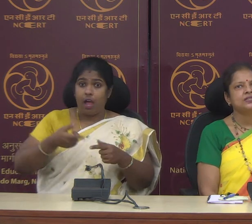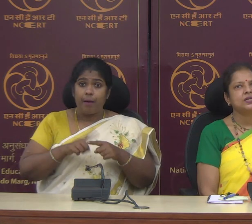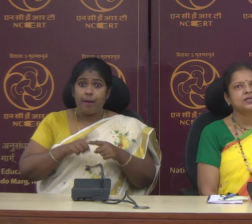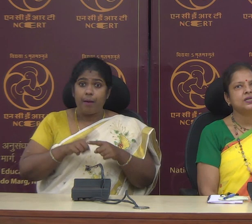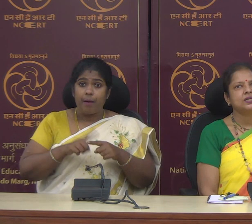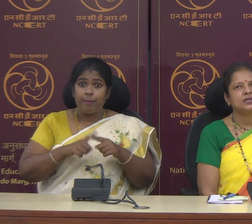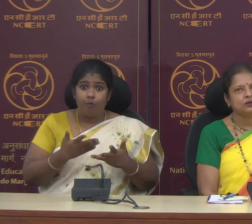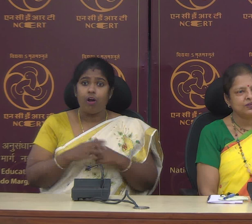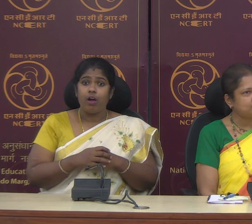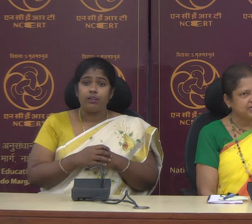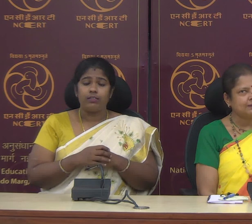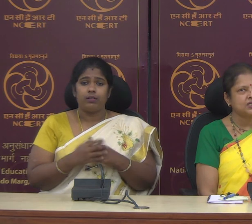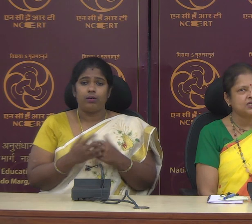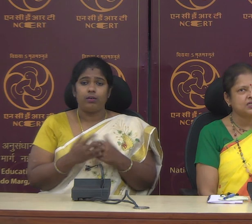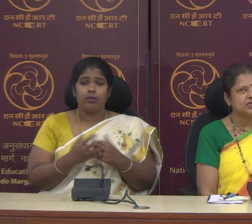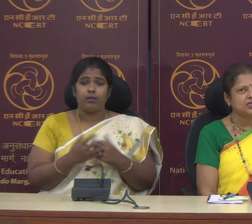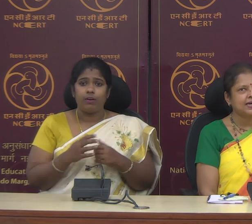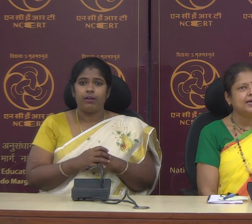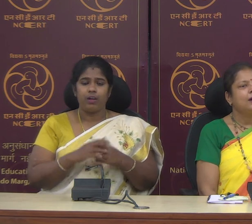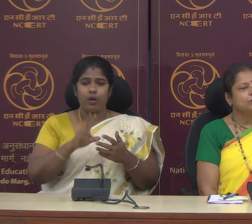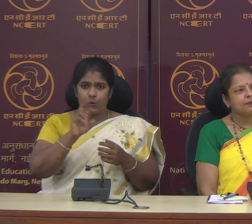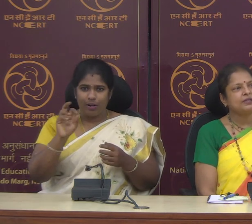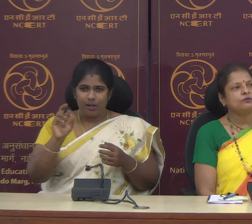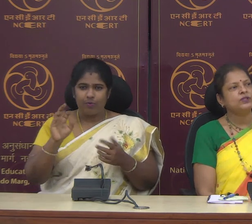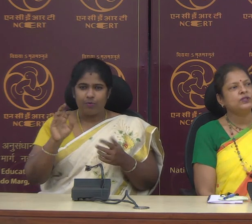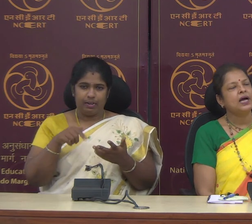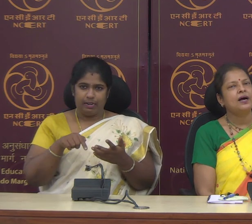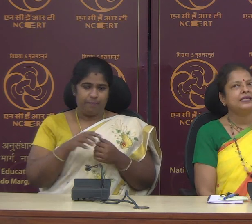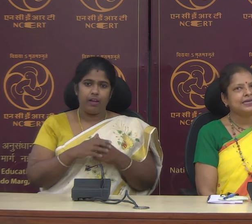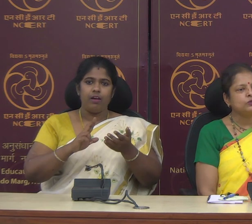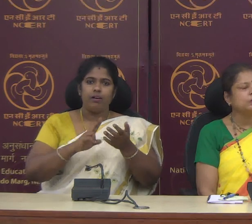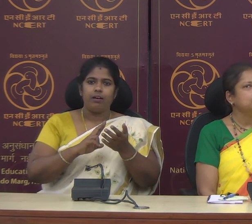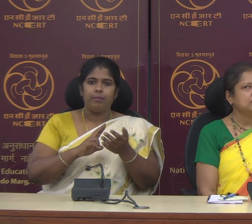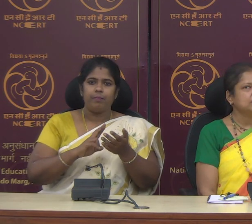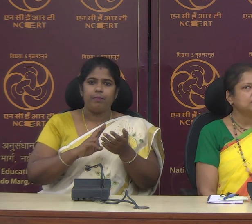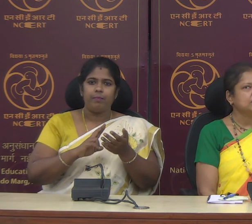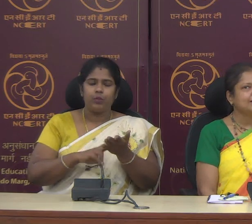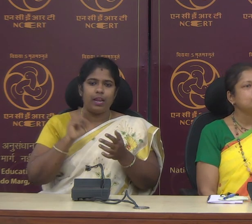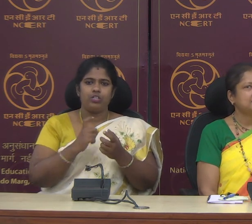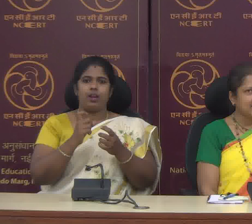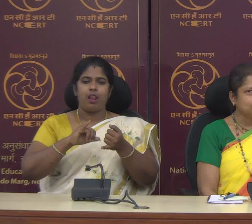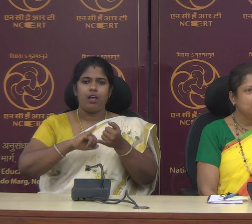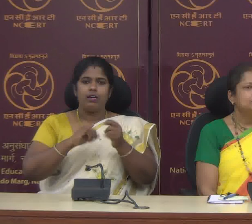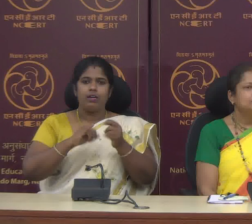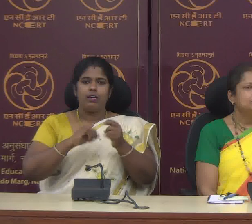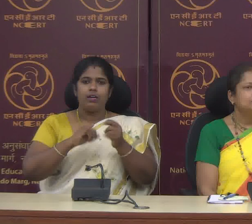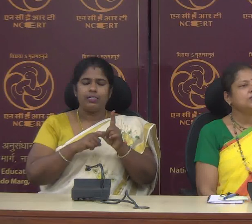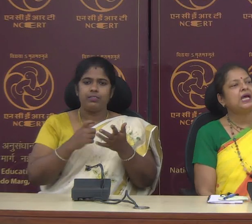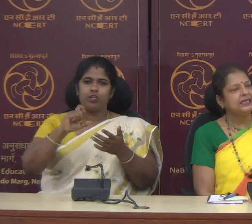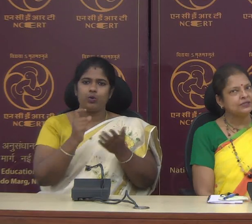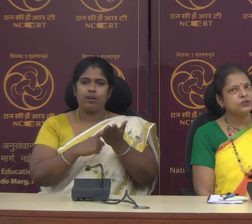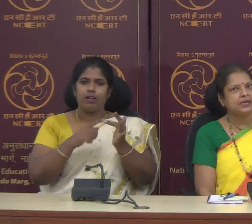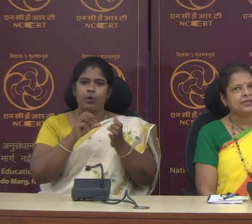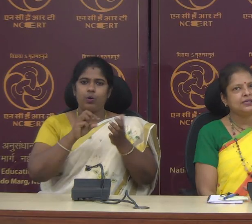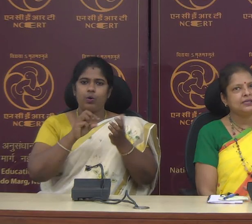बाद अभी नेशनल करिकुलम फ्रेमवर्क पे काम चल रहा है, उसके बाद फिर हमारी टेक्स्ट बुक में हो सकता है कुछ बदलाव हों, तो जब